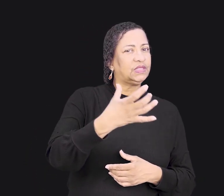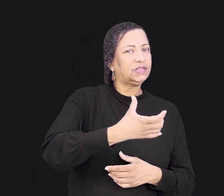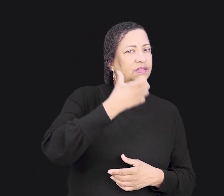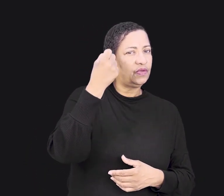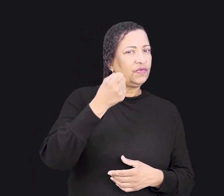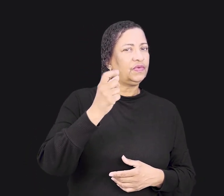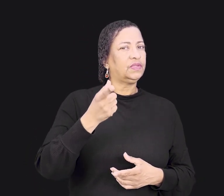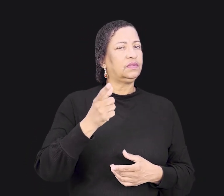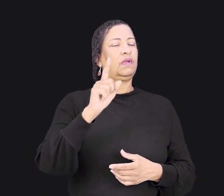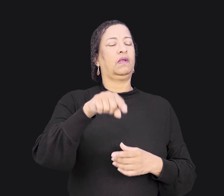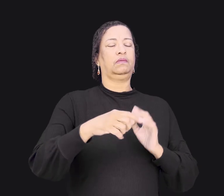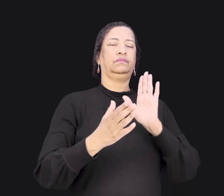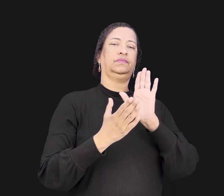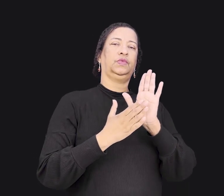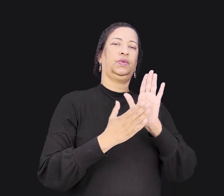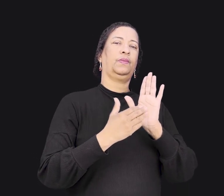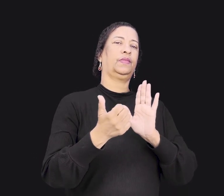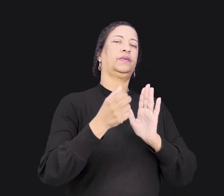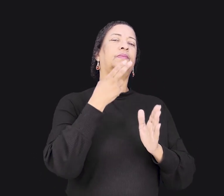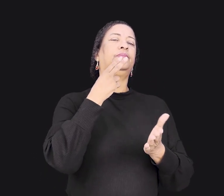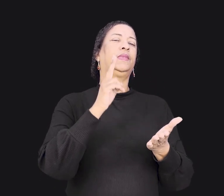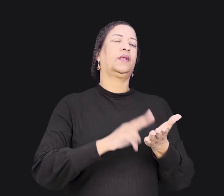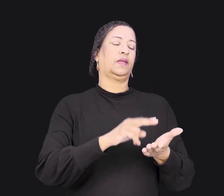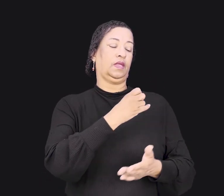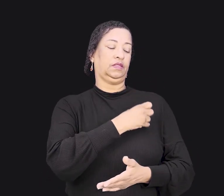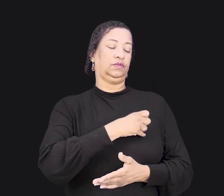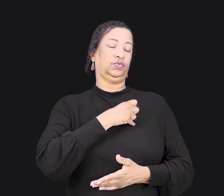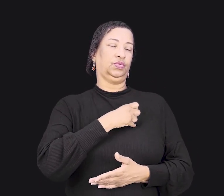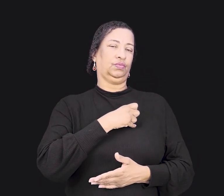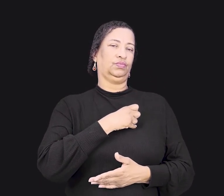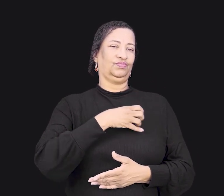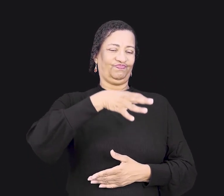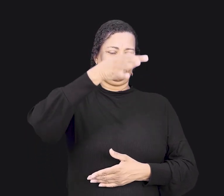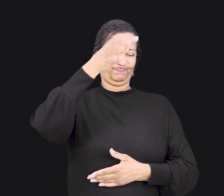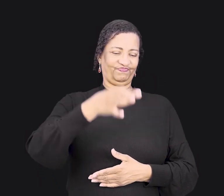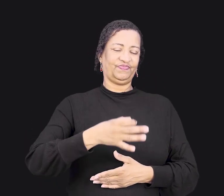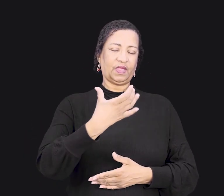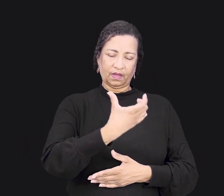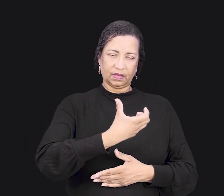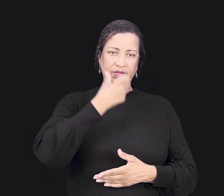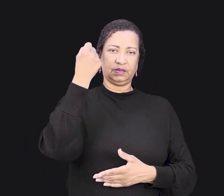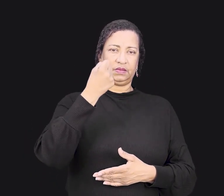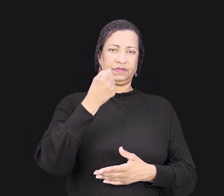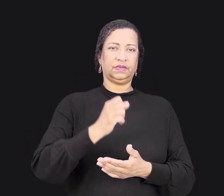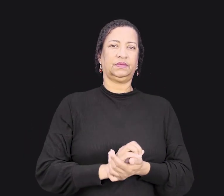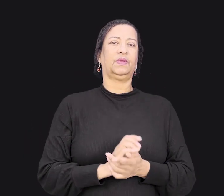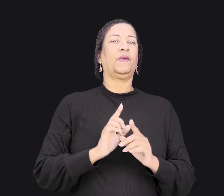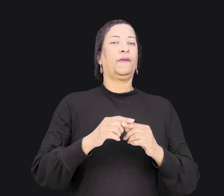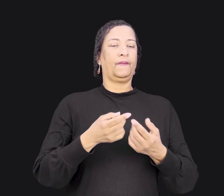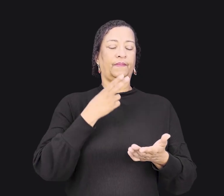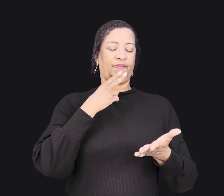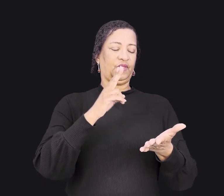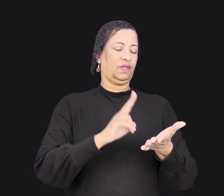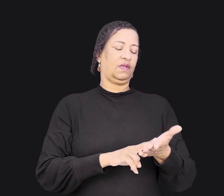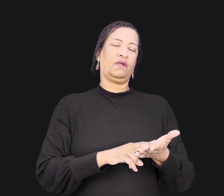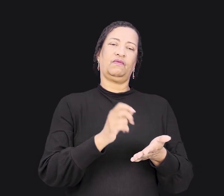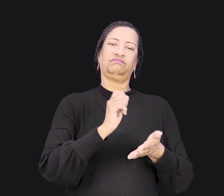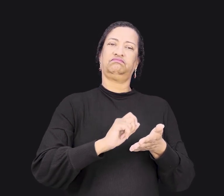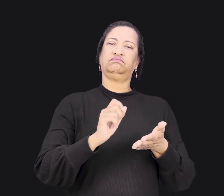Esse é o propósito da primeira epístola de João, a certeza da salvação. Mas esta bela epístola não foi escrita para lhe dar nenhuma